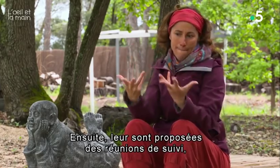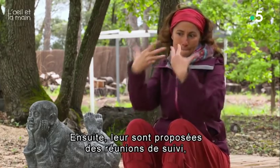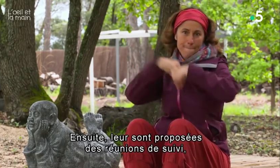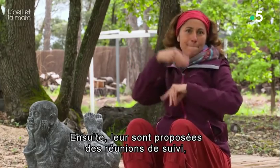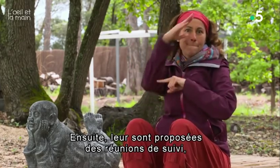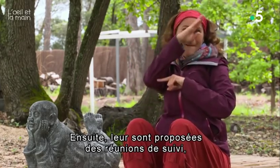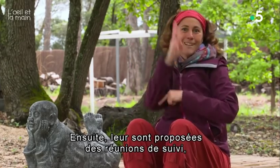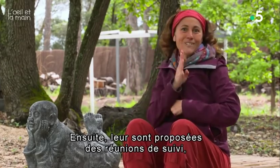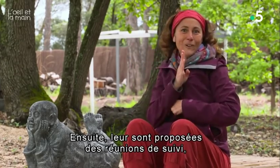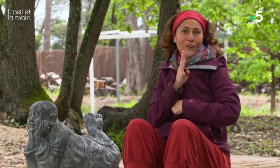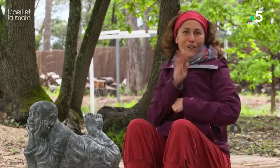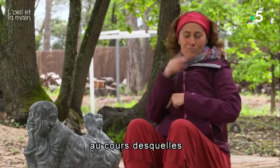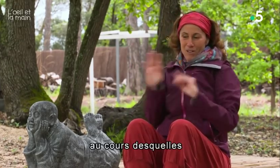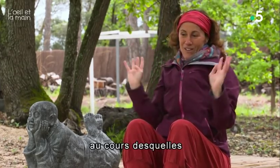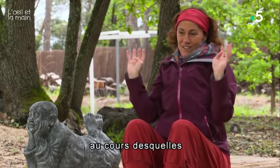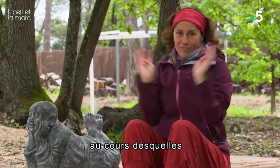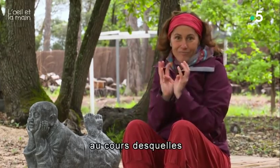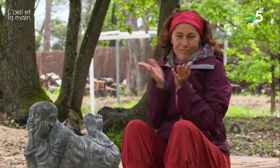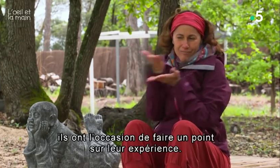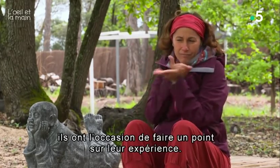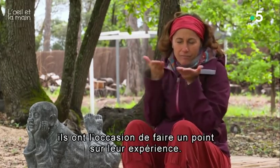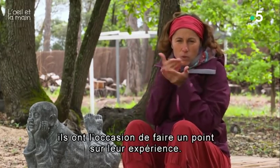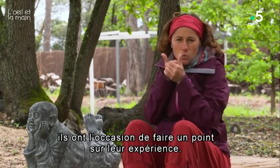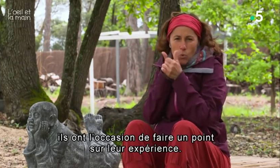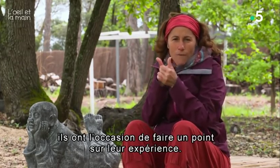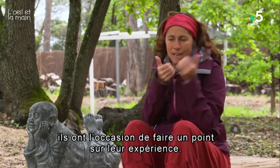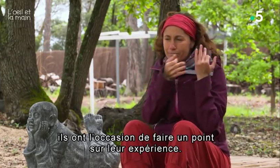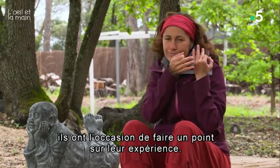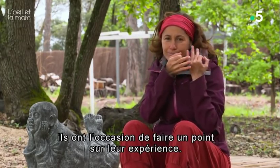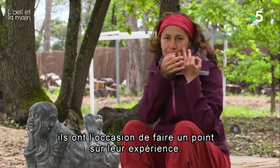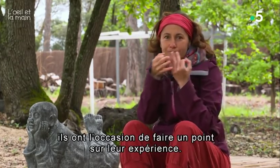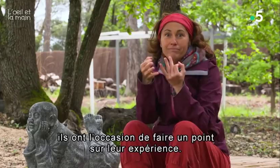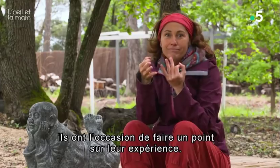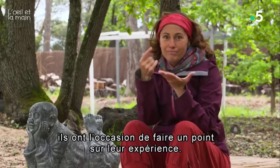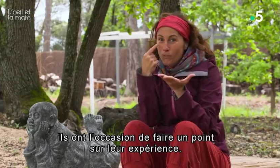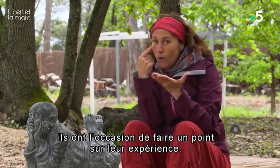proposées des réunions de suivi au cours desquelles ils ont l'occasion de faire un point sur leur expérience.